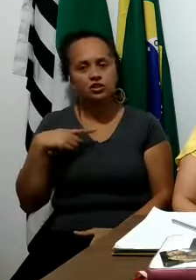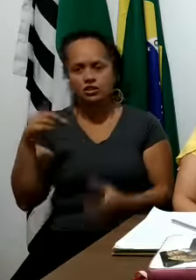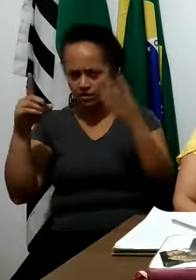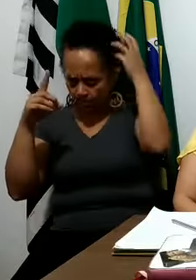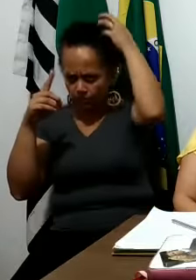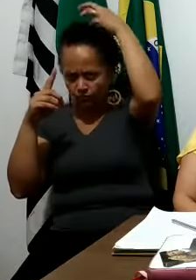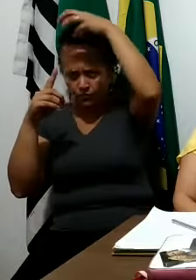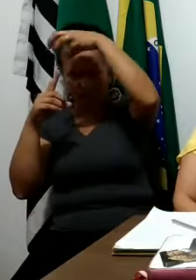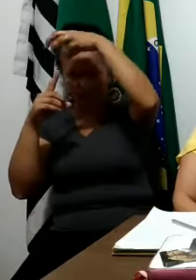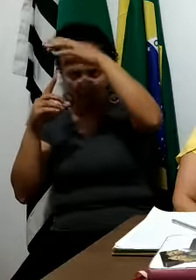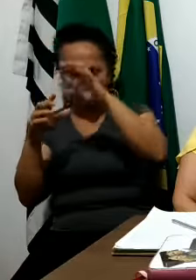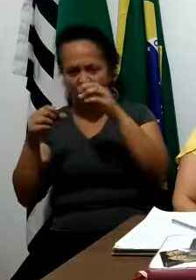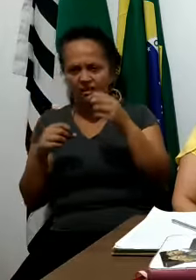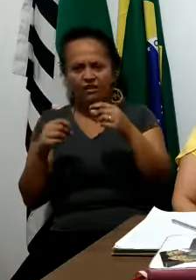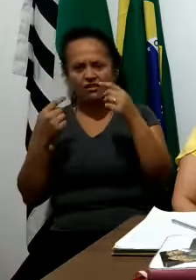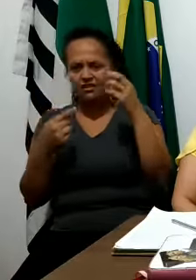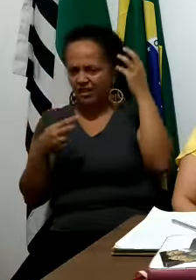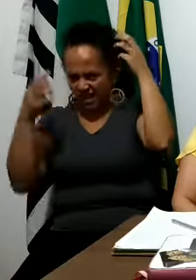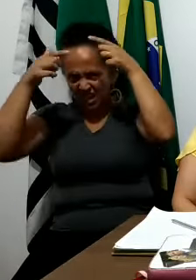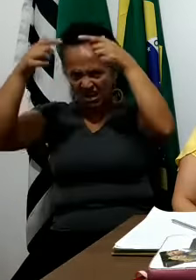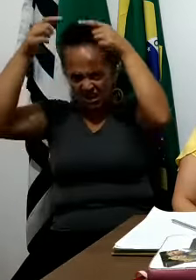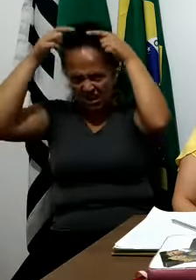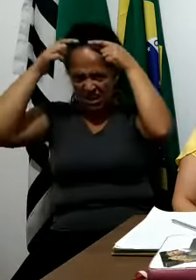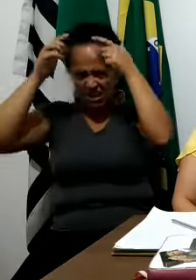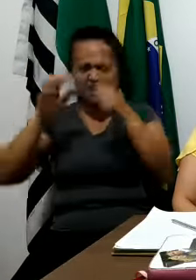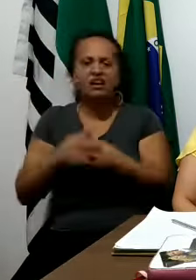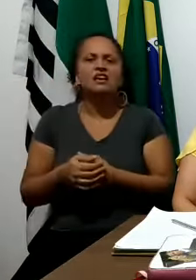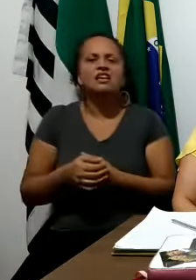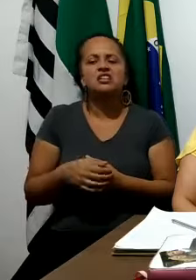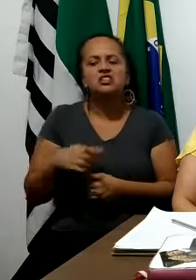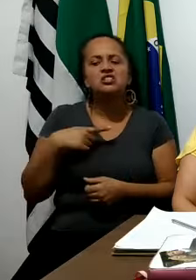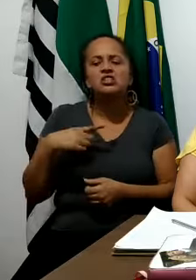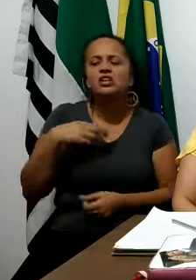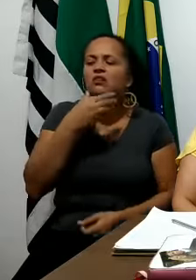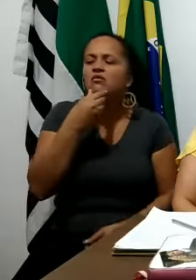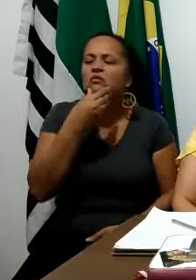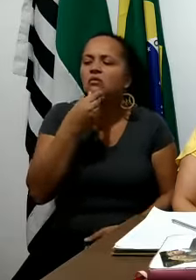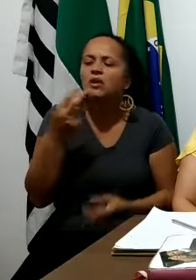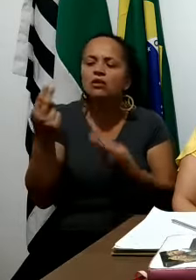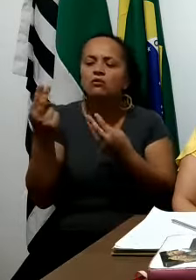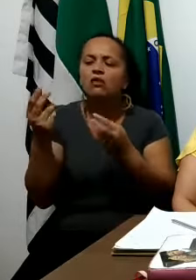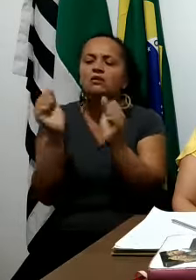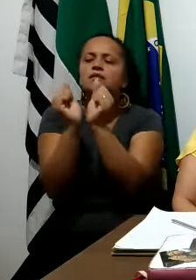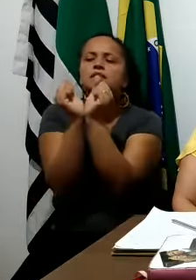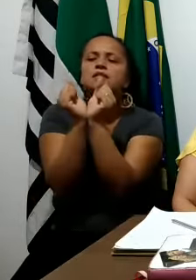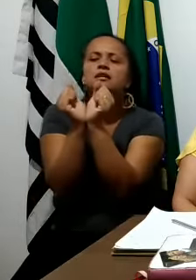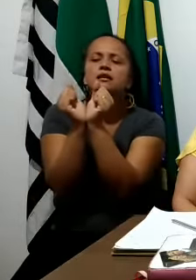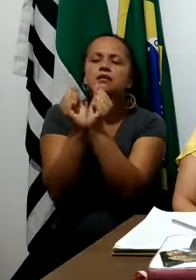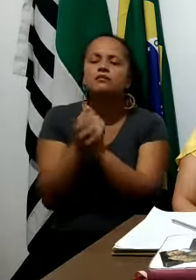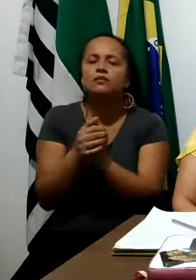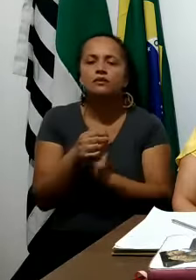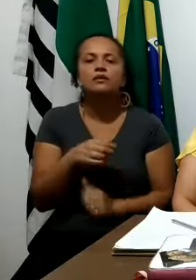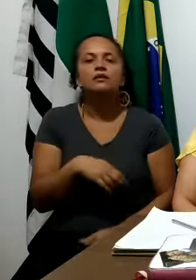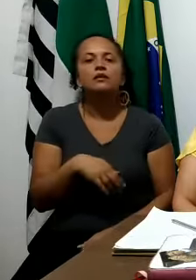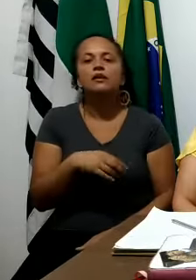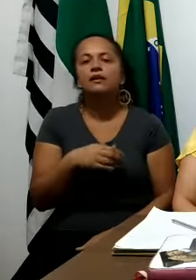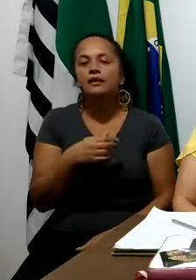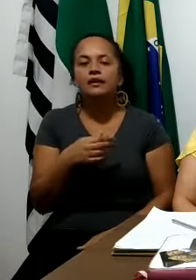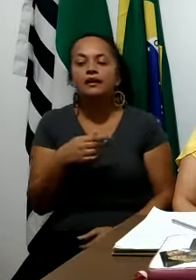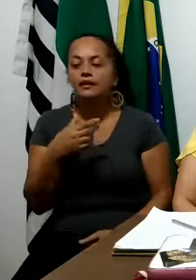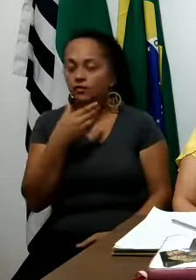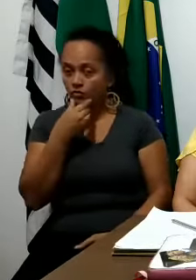escravo, primeiramente, para ser um funcionário ali, e depois, o que ele se tornou?